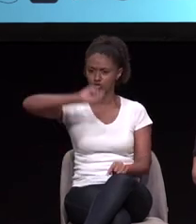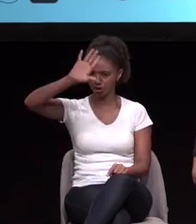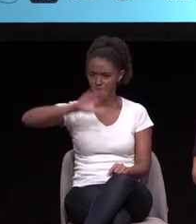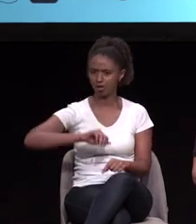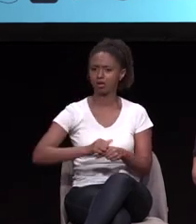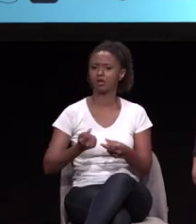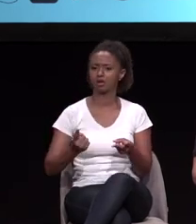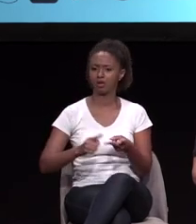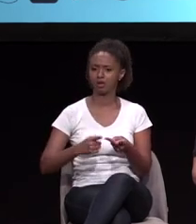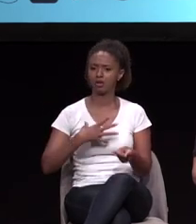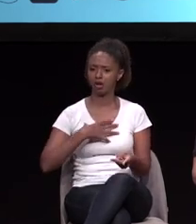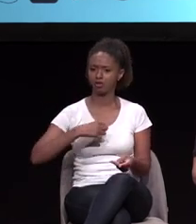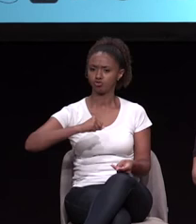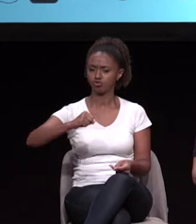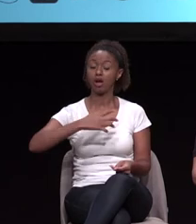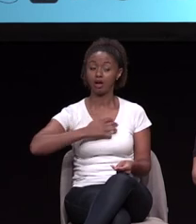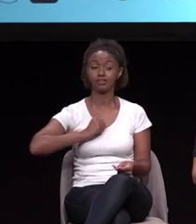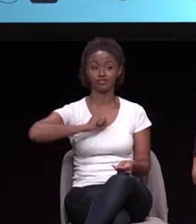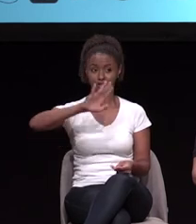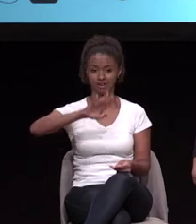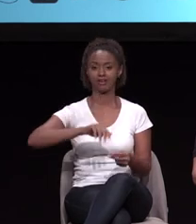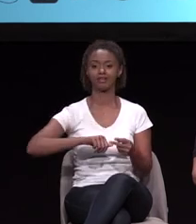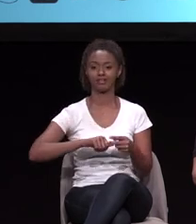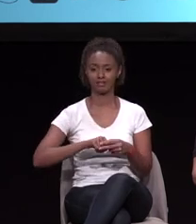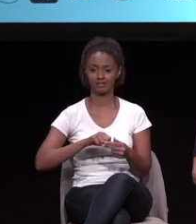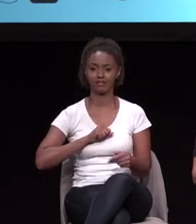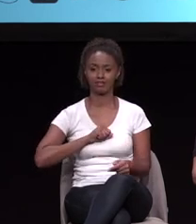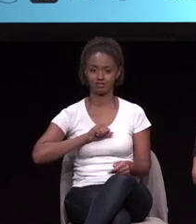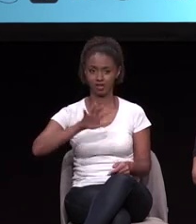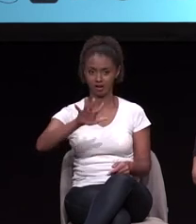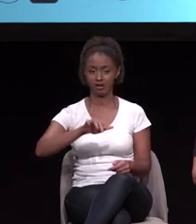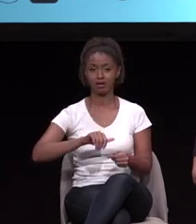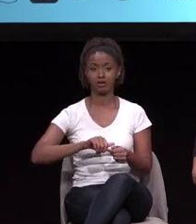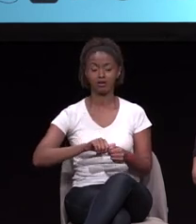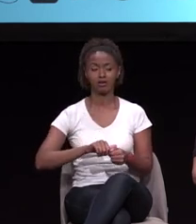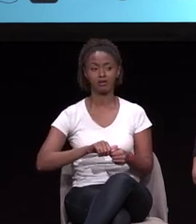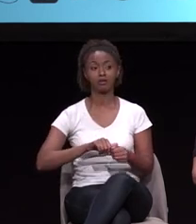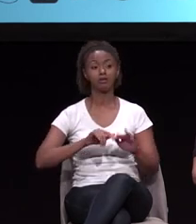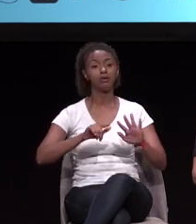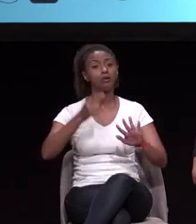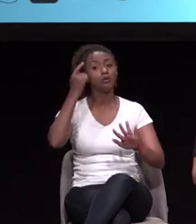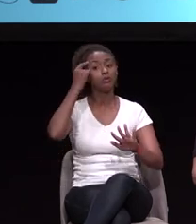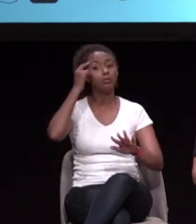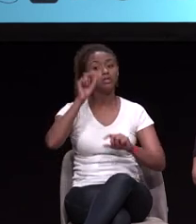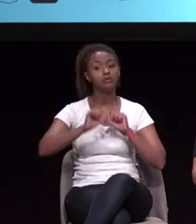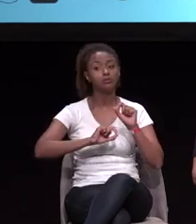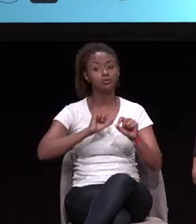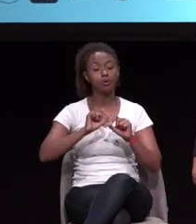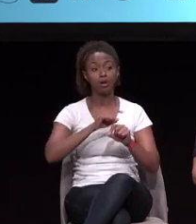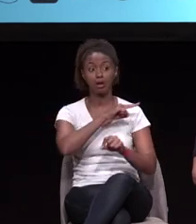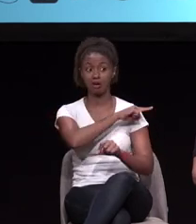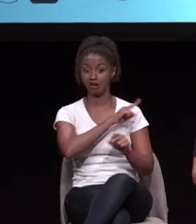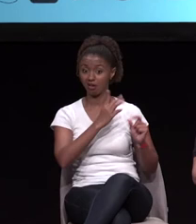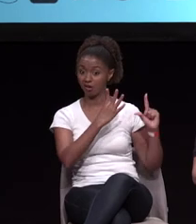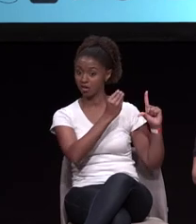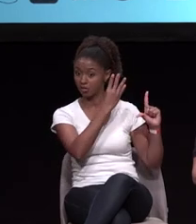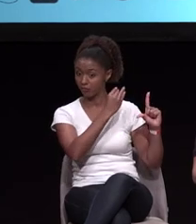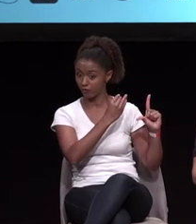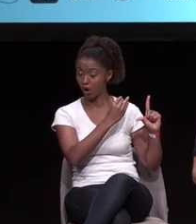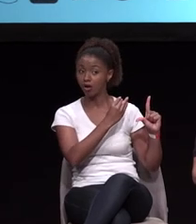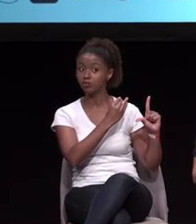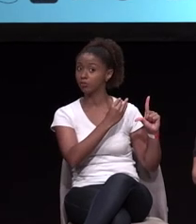sim porque é que os senhores entendem violência simbólica porque essa foto não está sendo